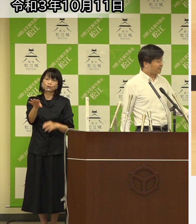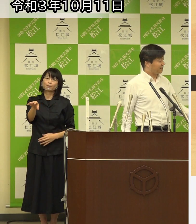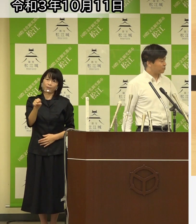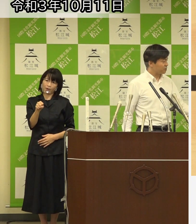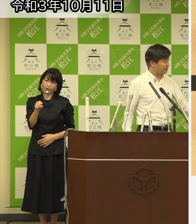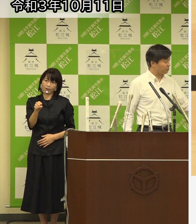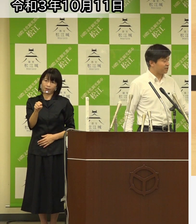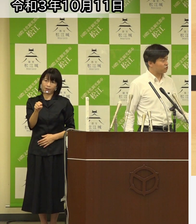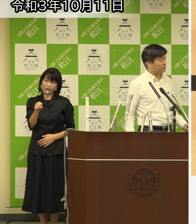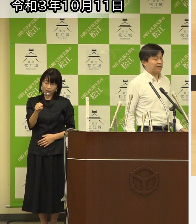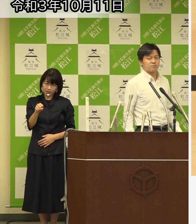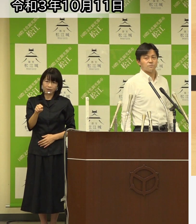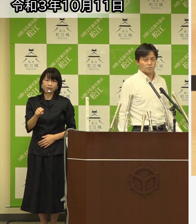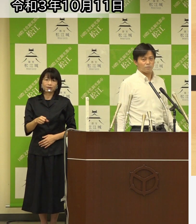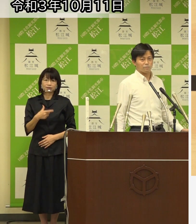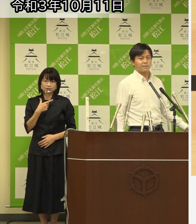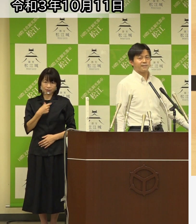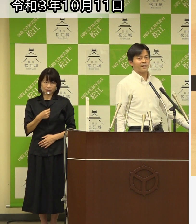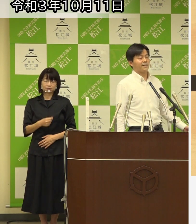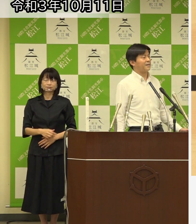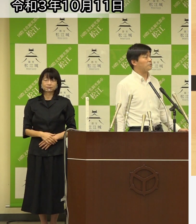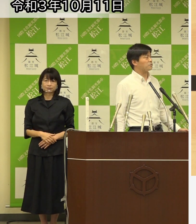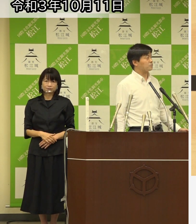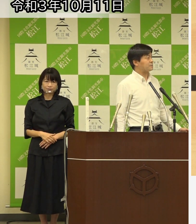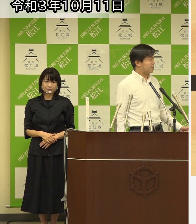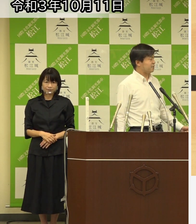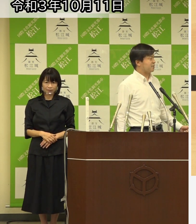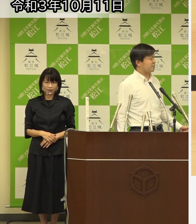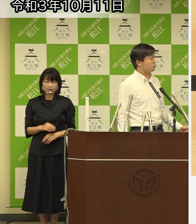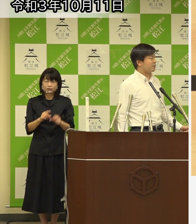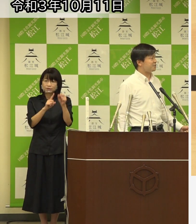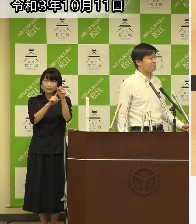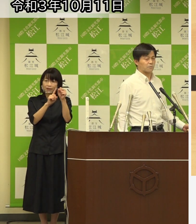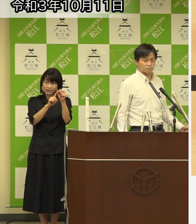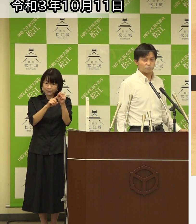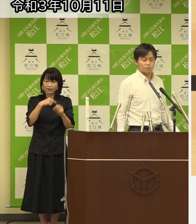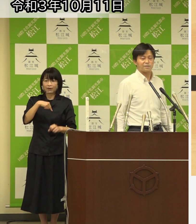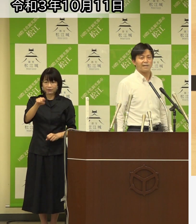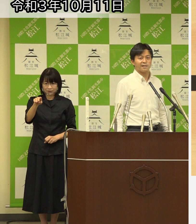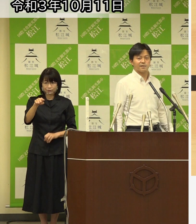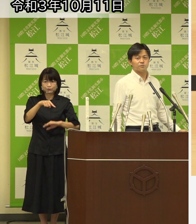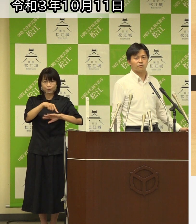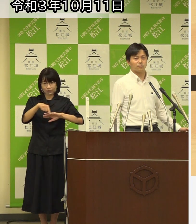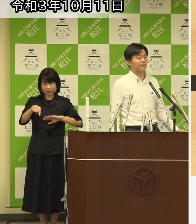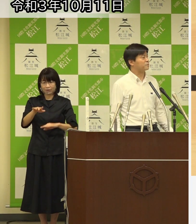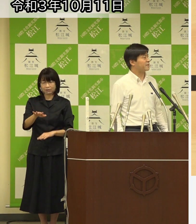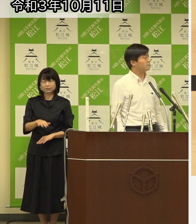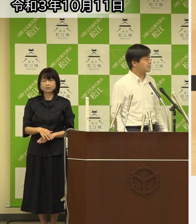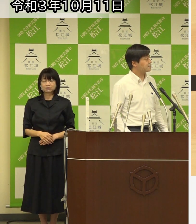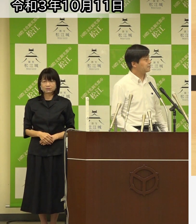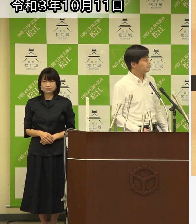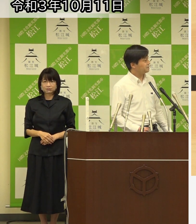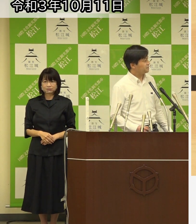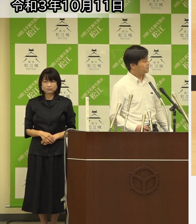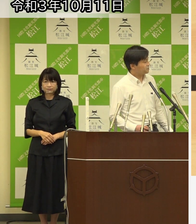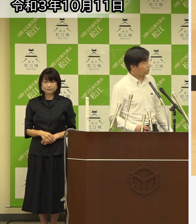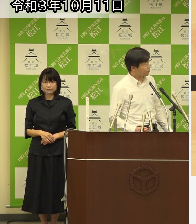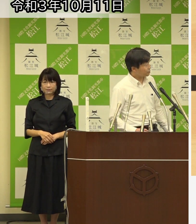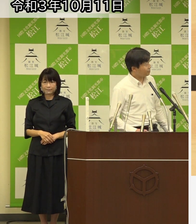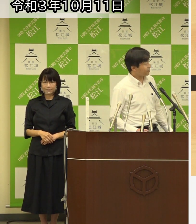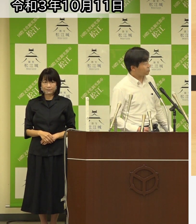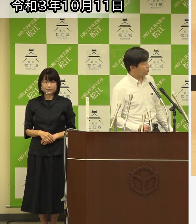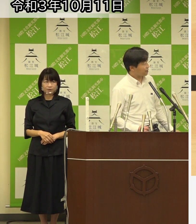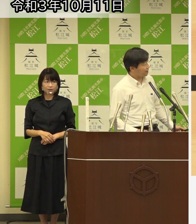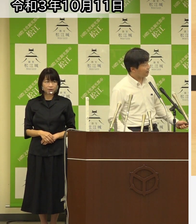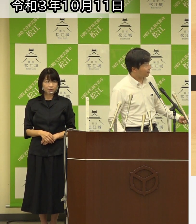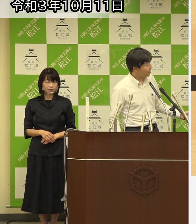それから発電所自体の現状も把握するといったことのために今回行ってまいろうというふうに考えているところでございます。これはこの